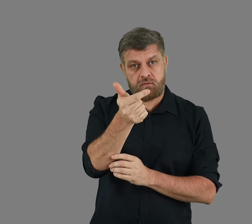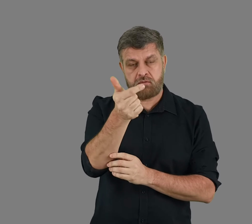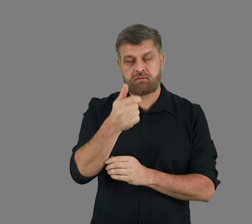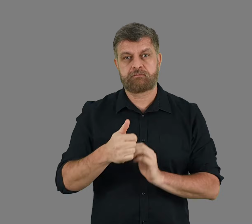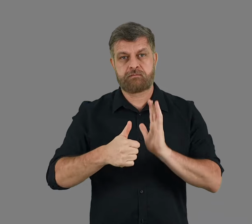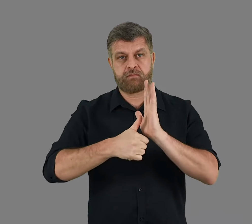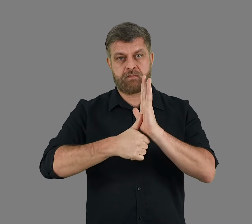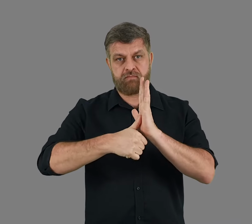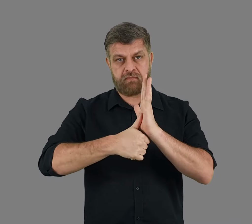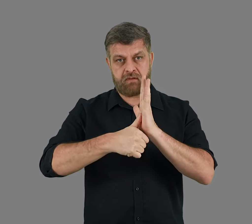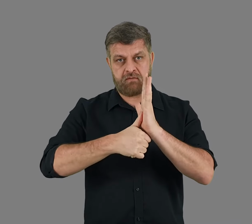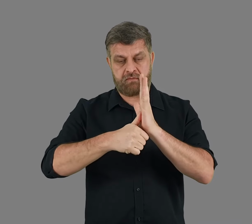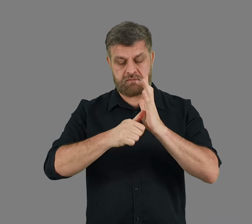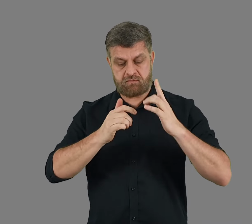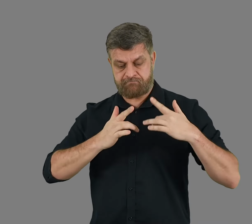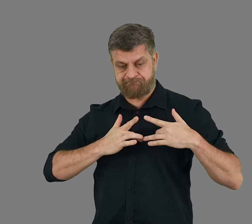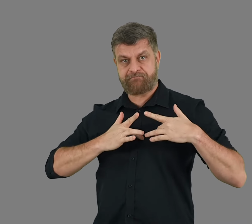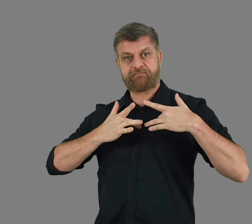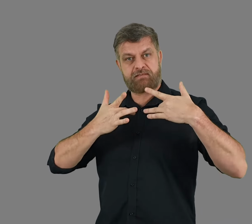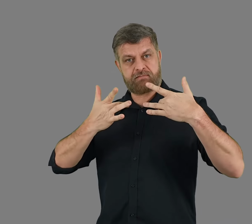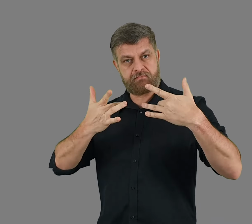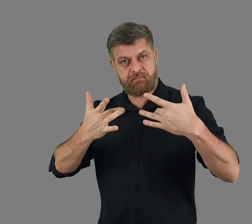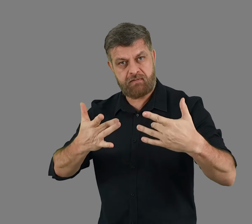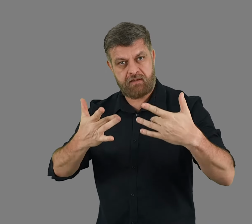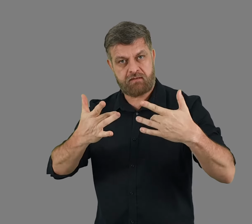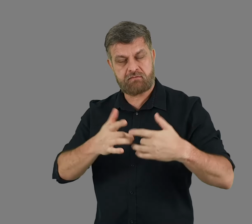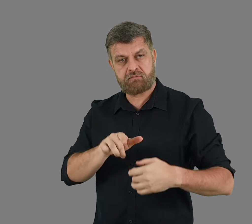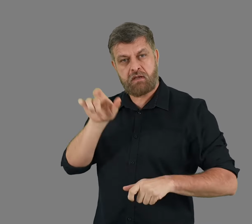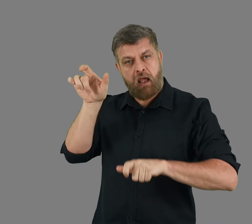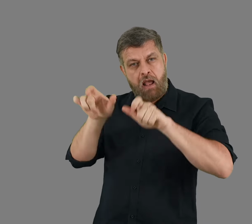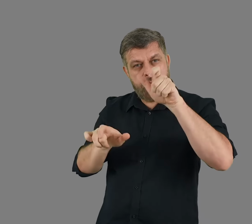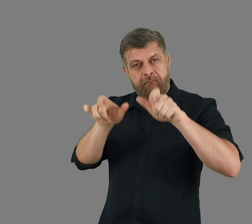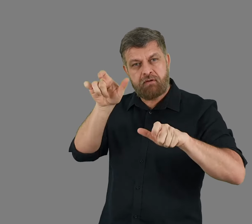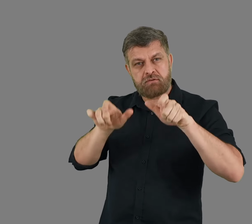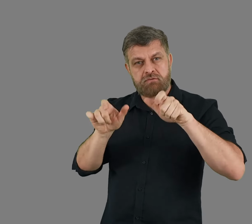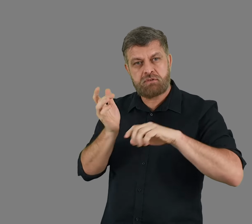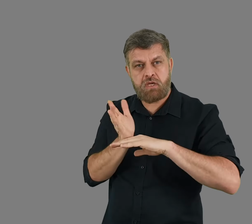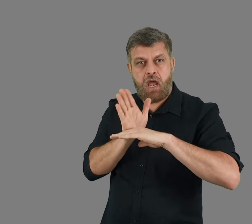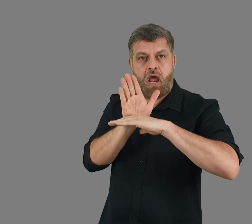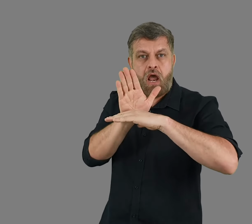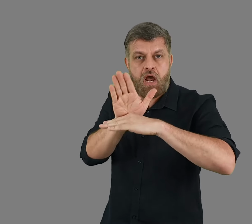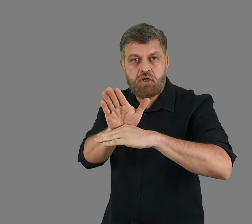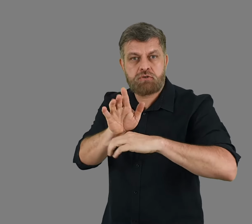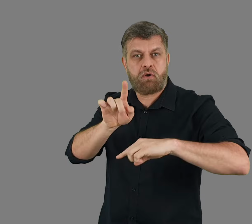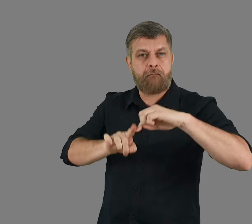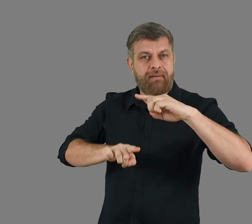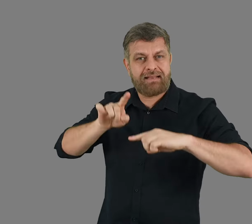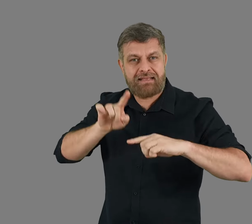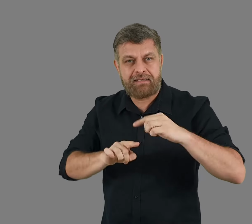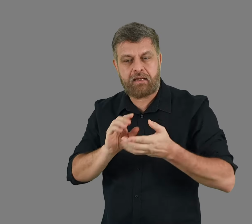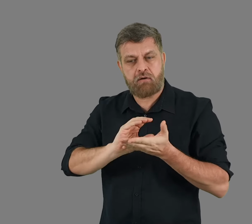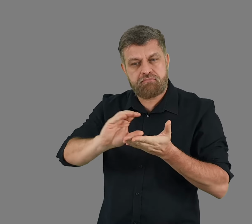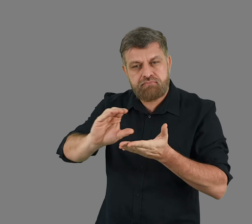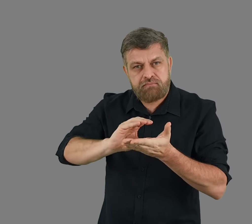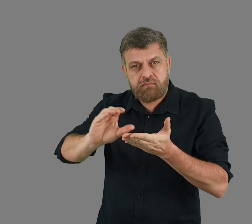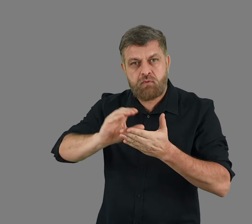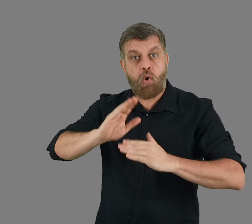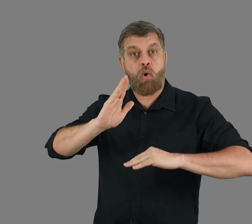Associados beneméritos, os que contribuem com donativos, doações ou com atitudes significativas